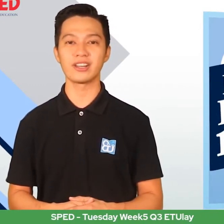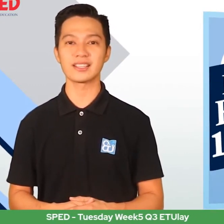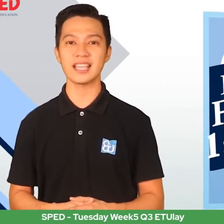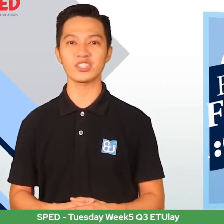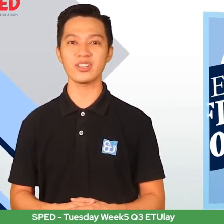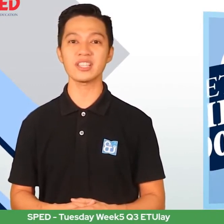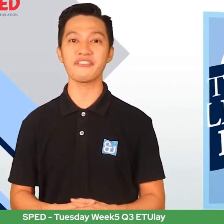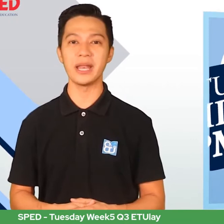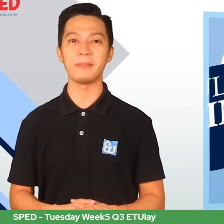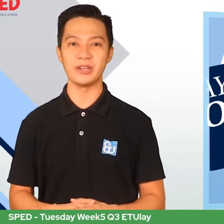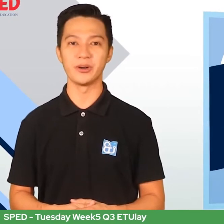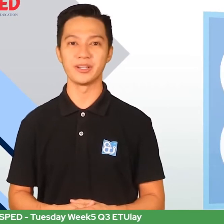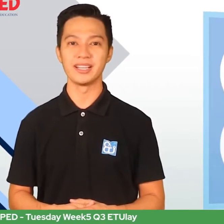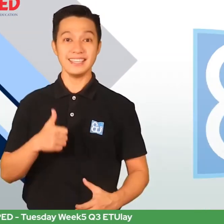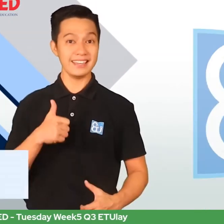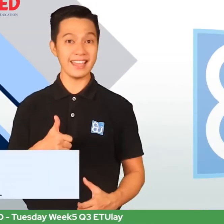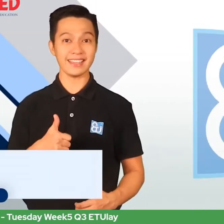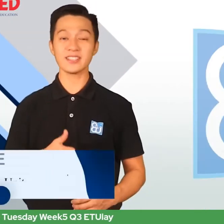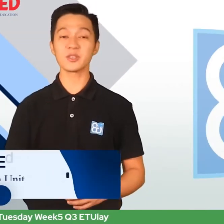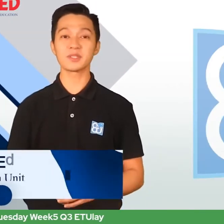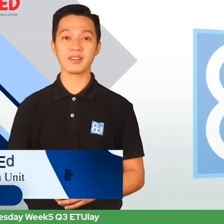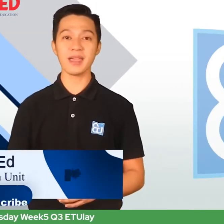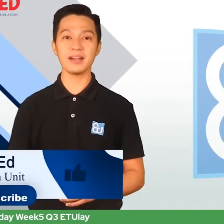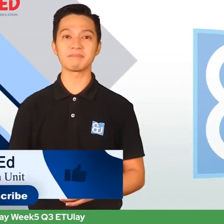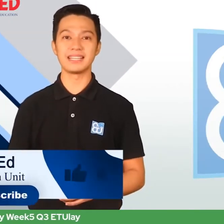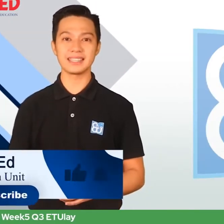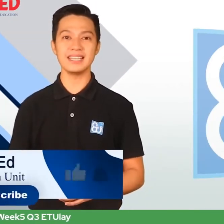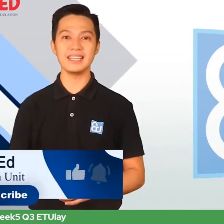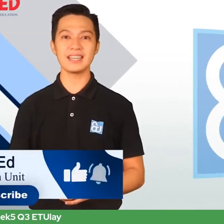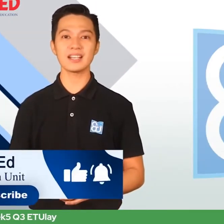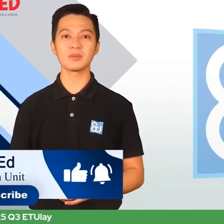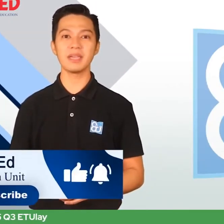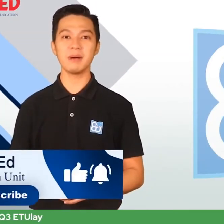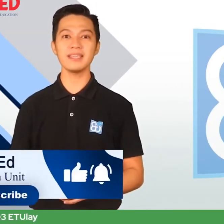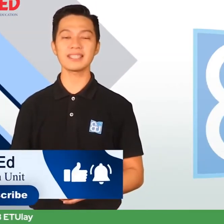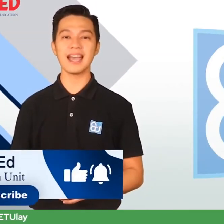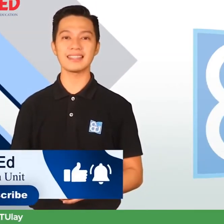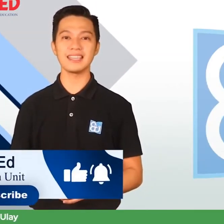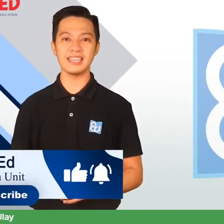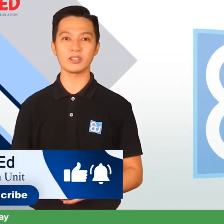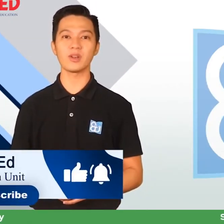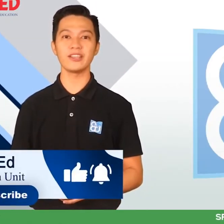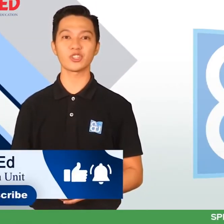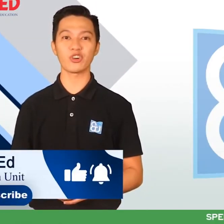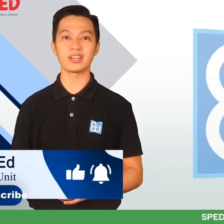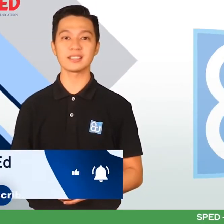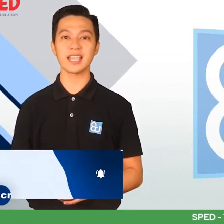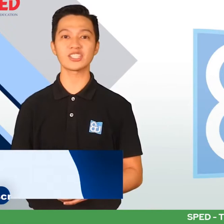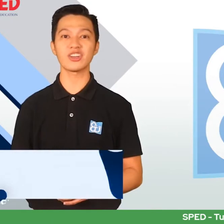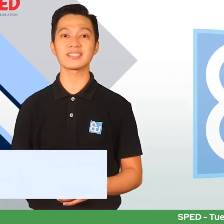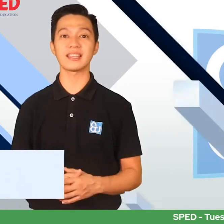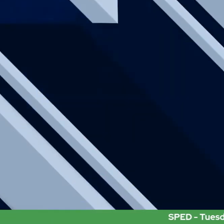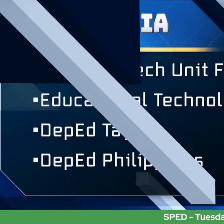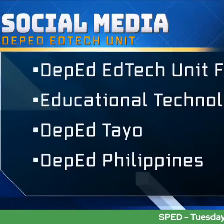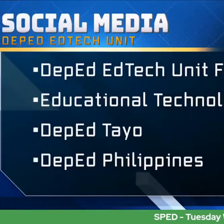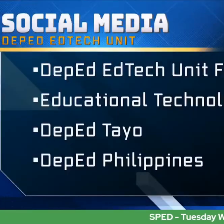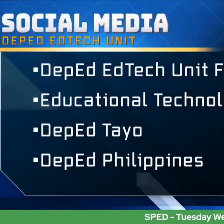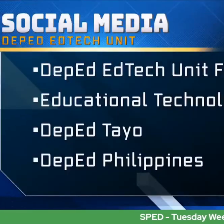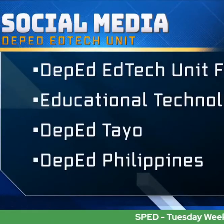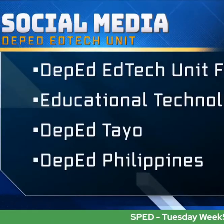tutorial session sa Filipino. I-like and subscribe at manatiling nakasubaybay sa ating Itulay tutorial session sa DepEd EdTech